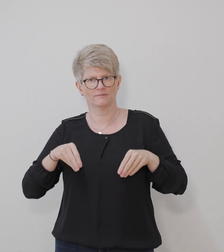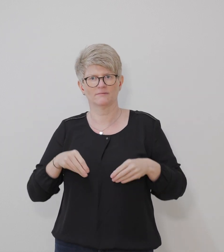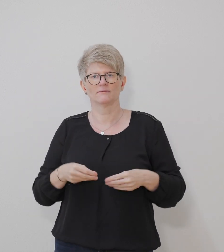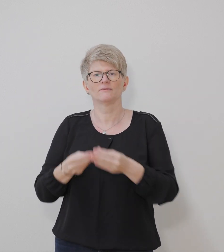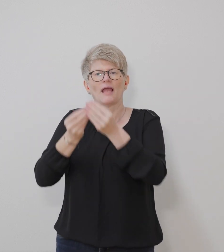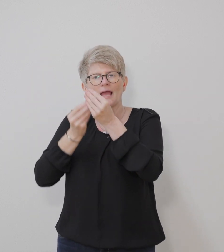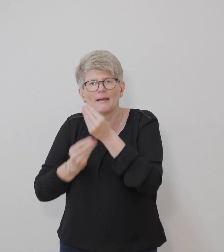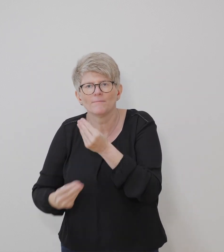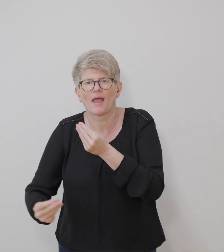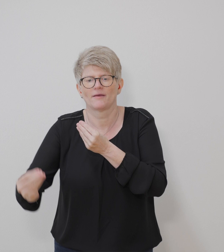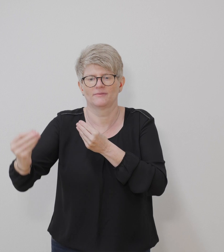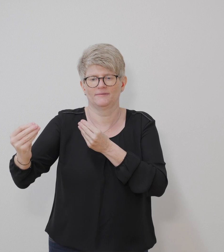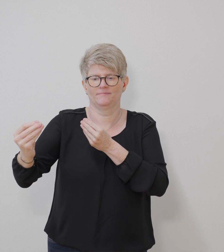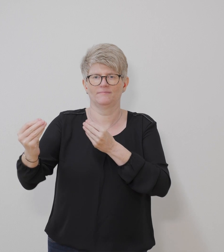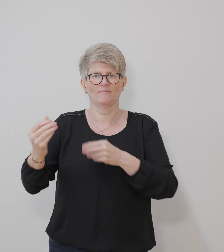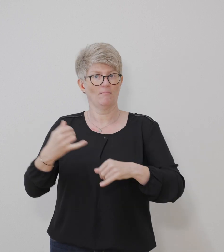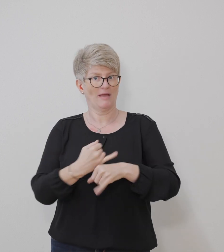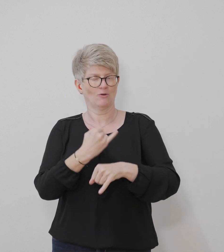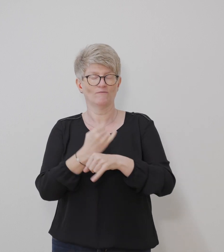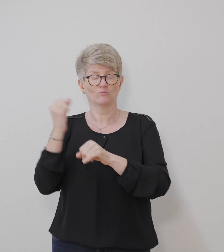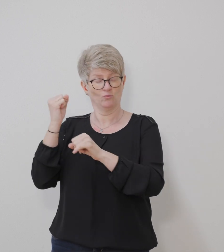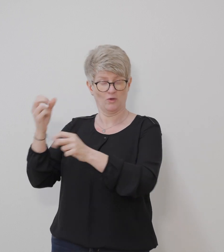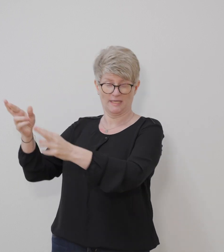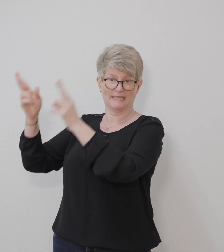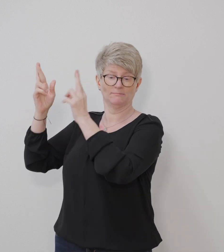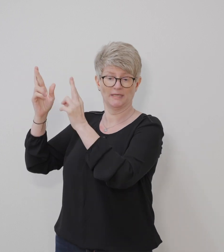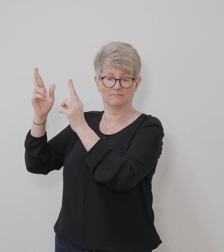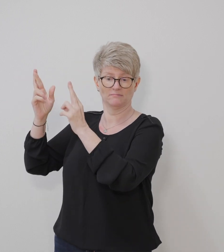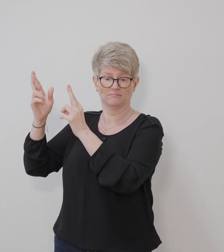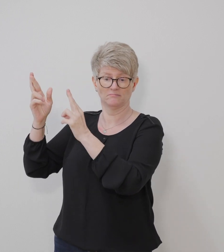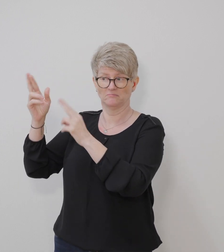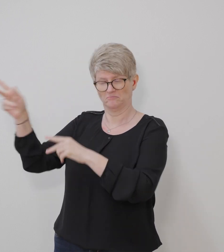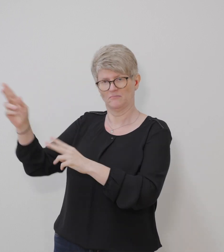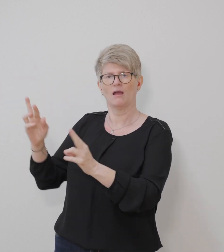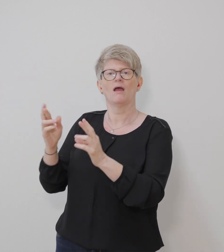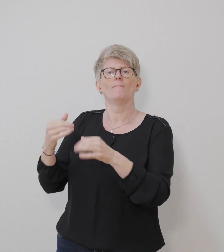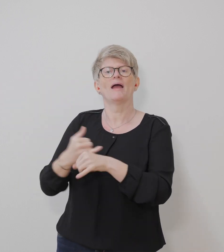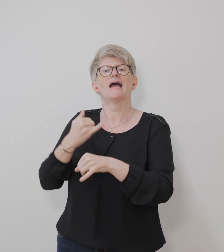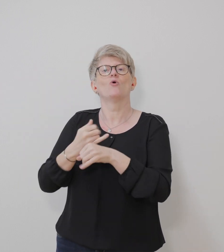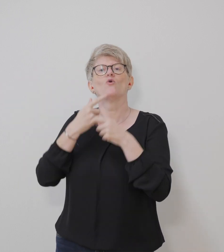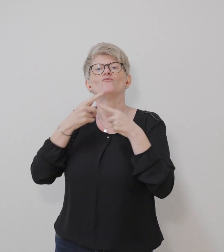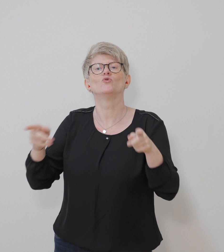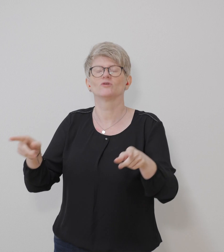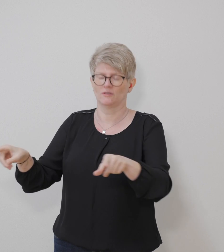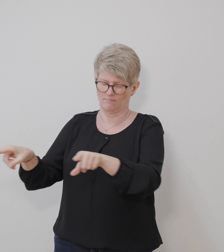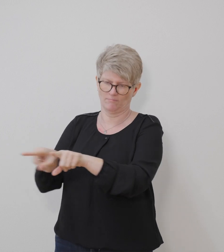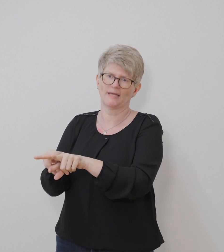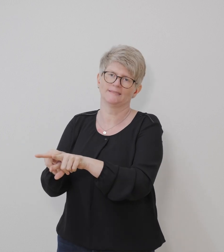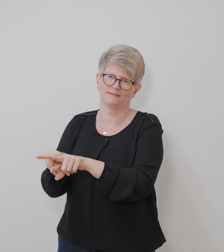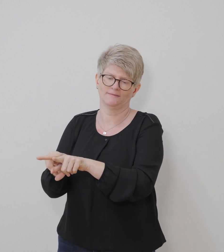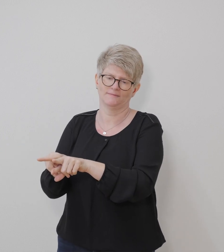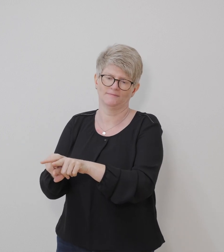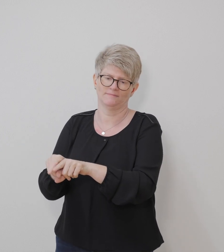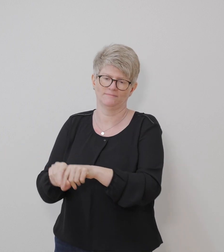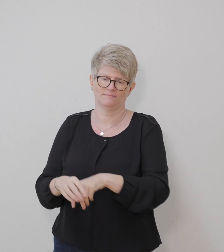Dank Menschen wie Ihnen, die meine Mutter in Würde bis zum Ende begleitet haben, wird das so schwere Leid erträglicher.